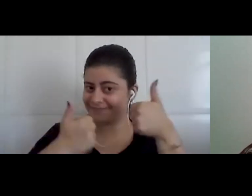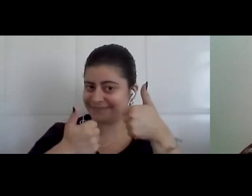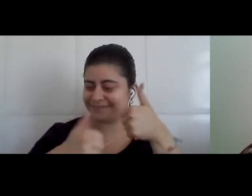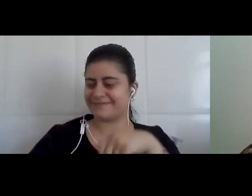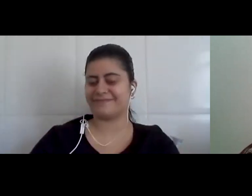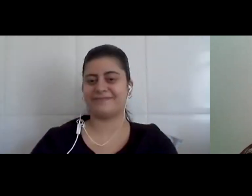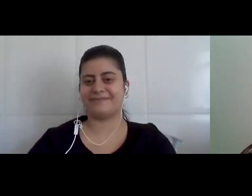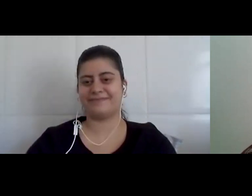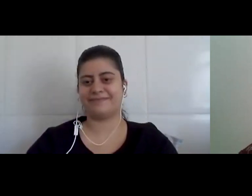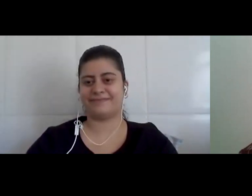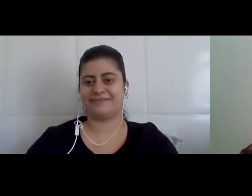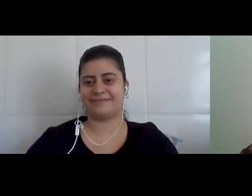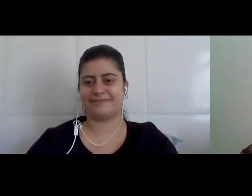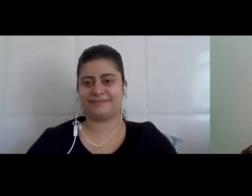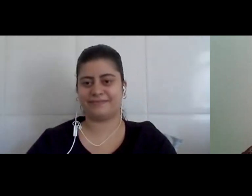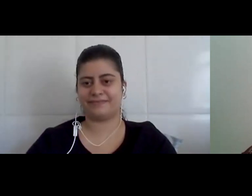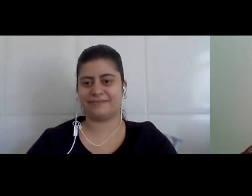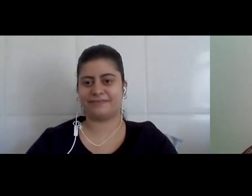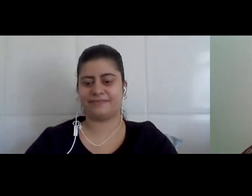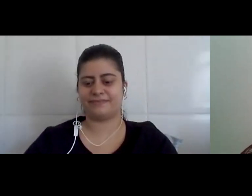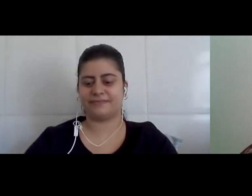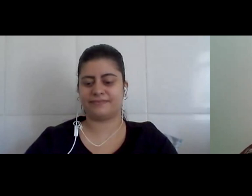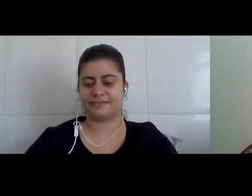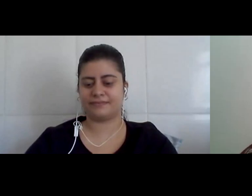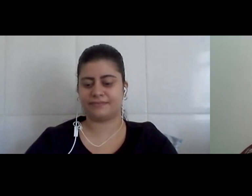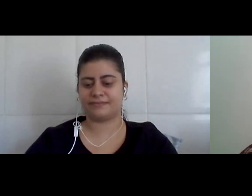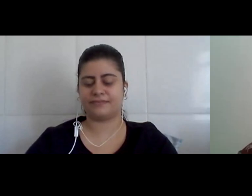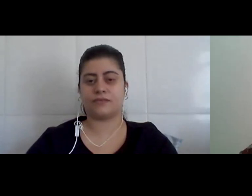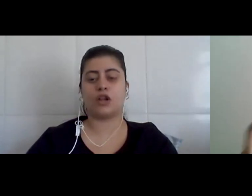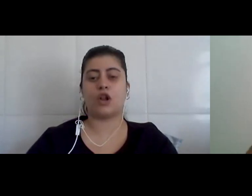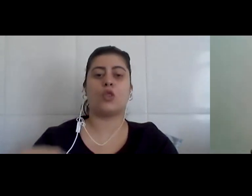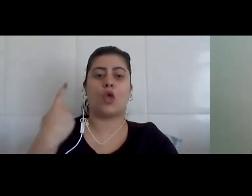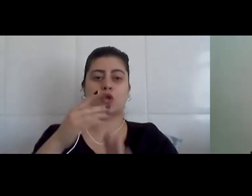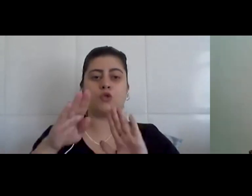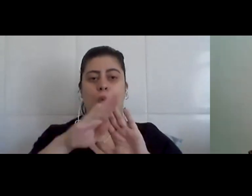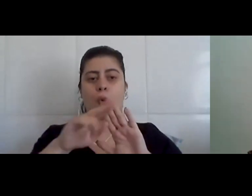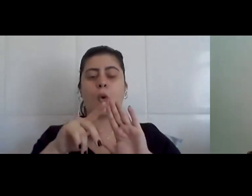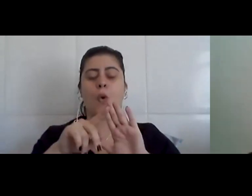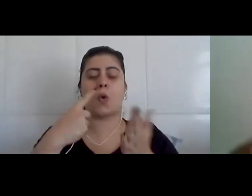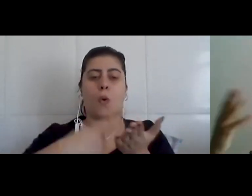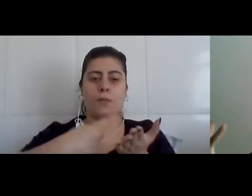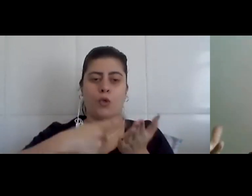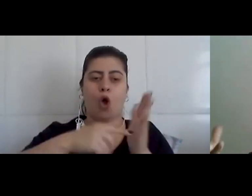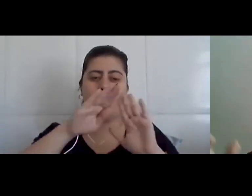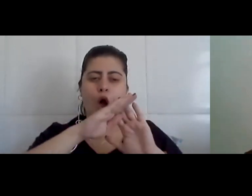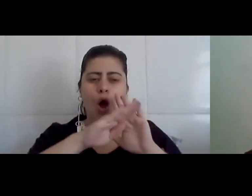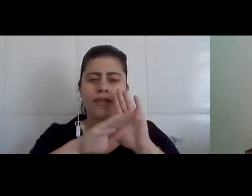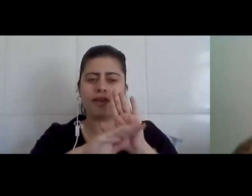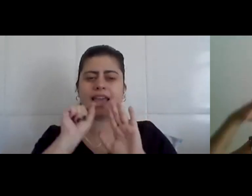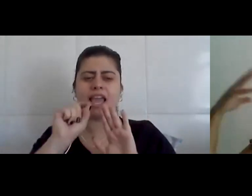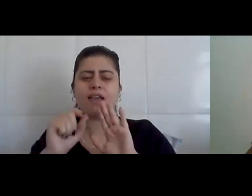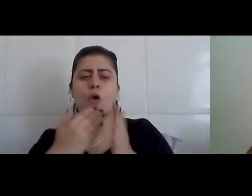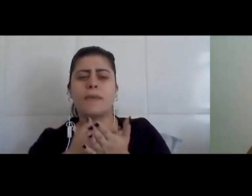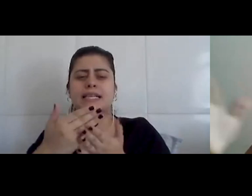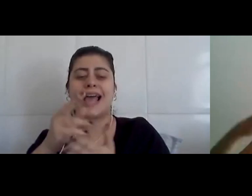A gente combinou aqui uns minutinhos atrás a ordem, vamos começar pelo Rafael, que